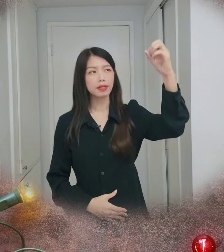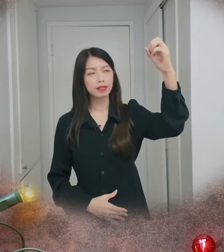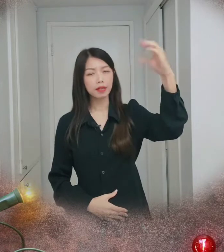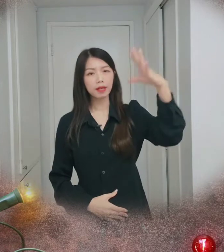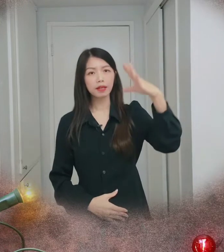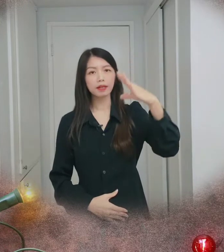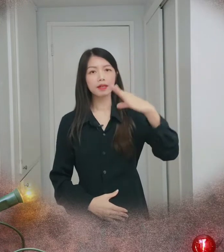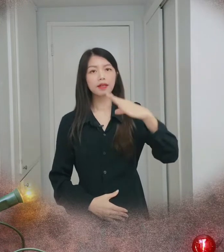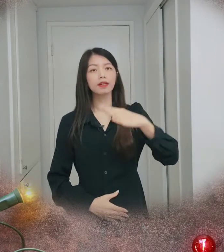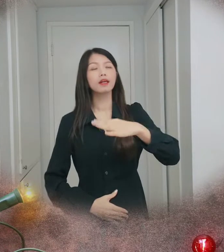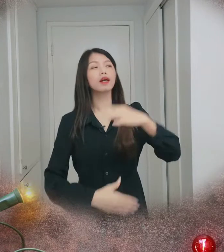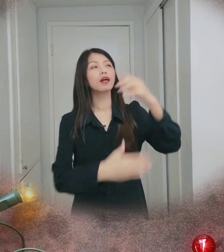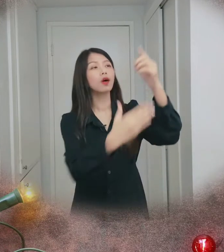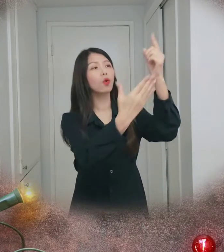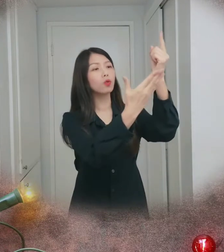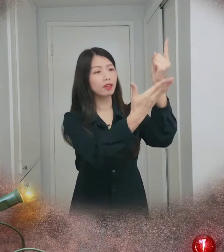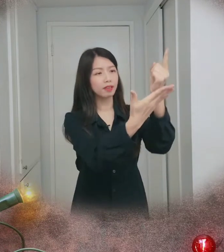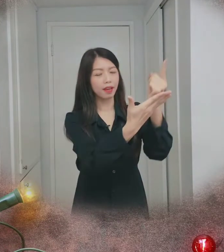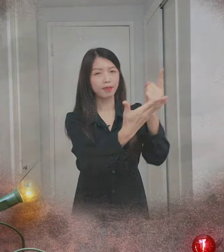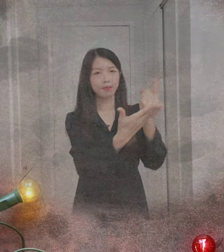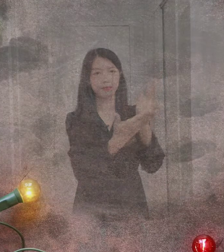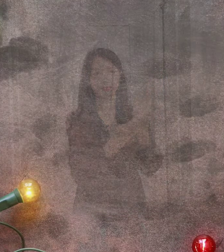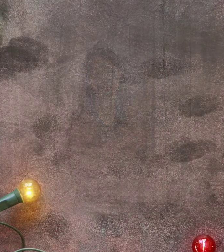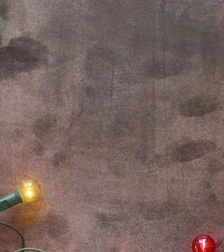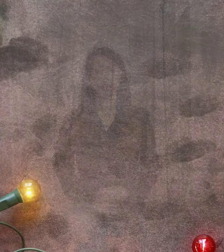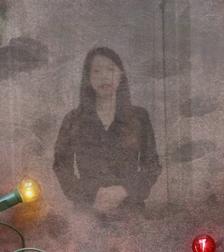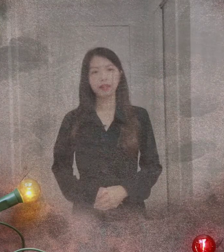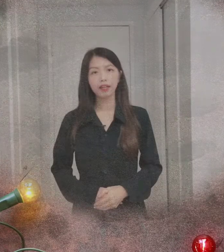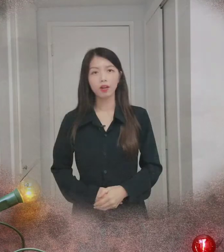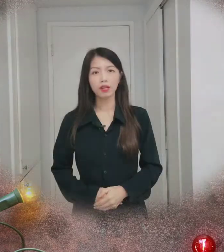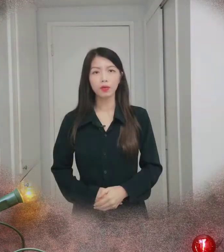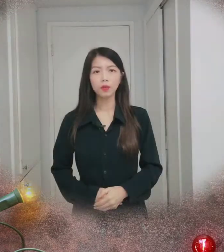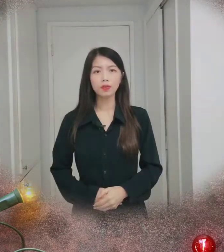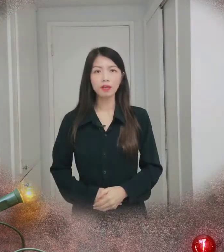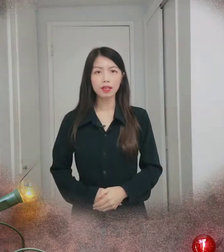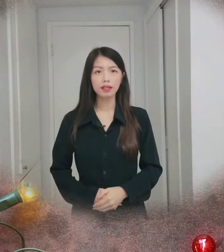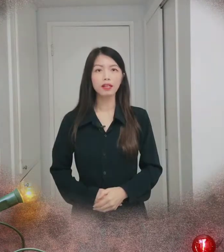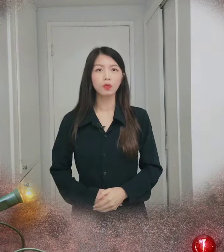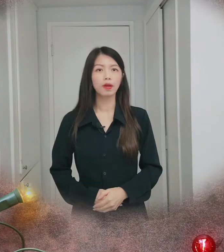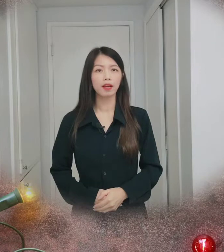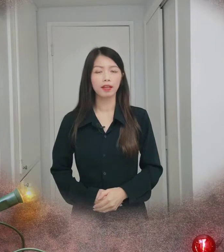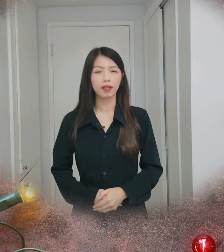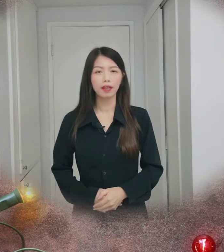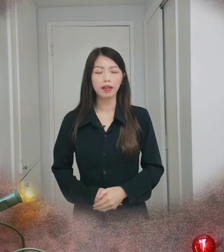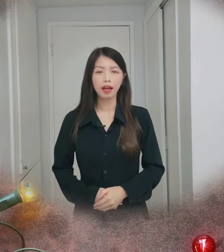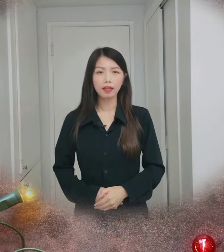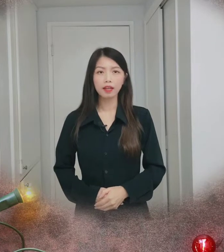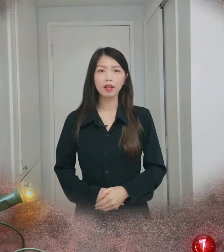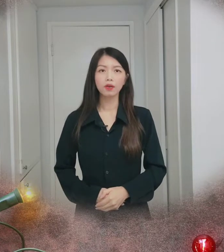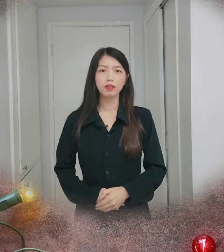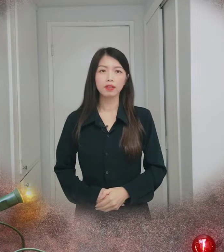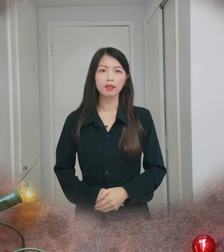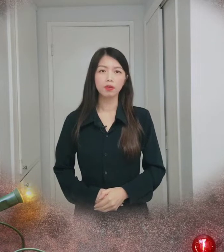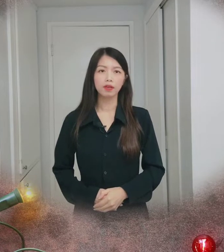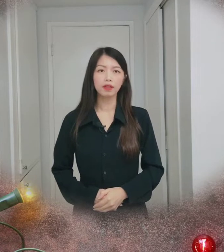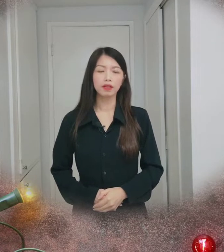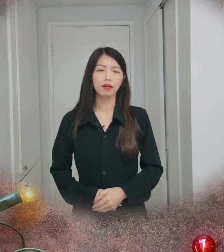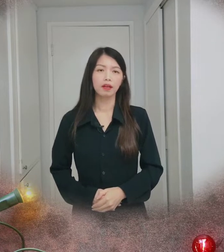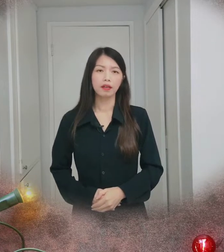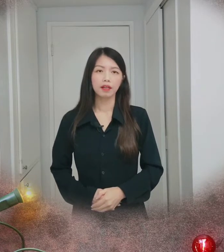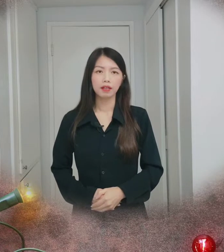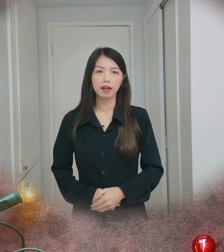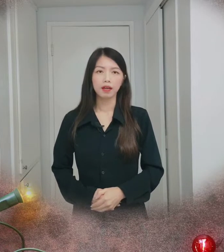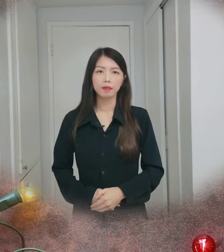참 빛이 오셨네. 하늘이 열리고 천사들 노래하네. 하늘이라고 한 뜻의